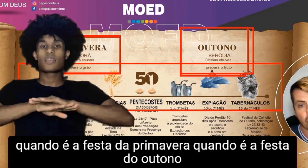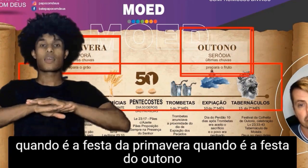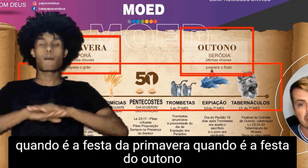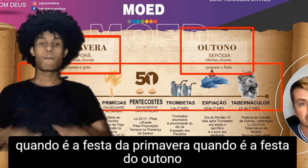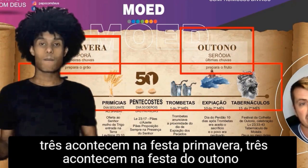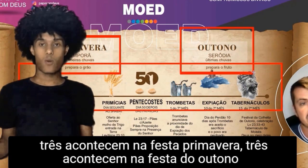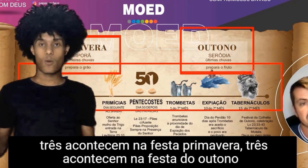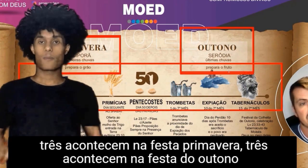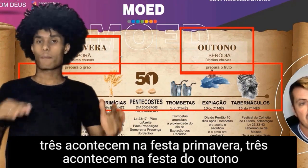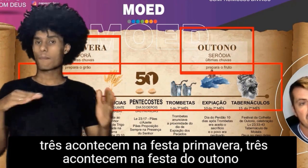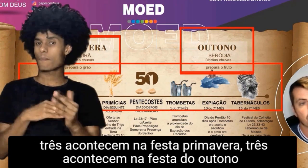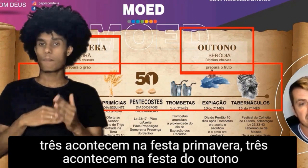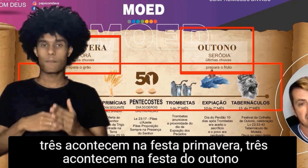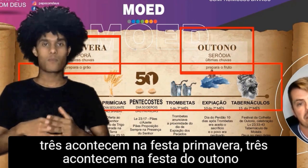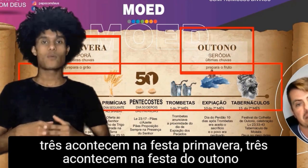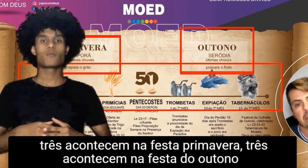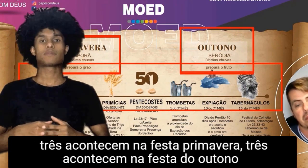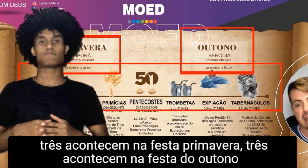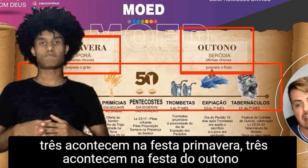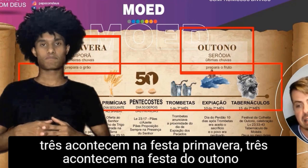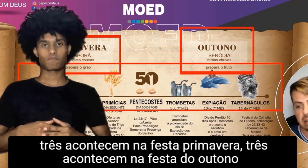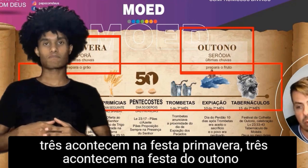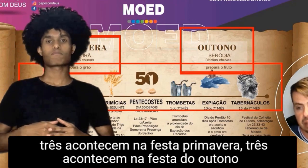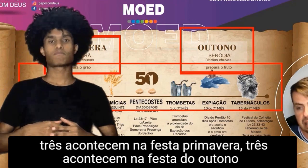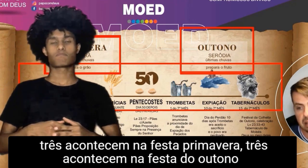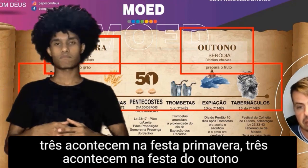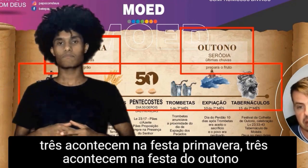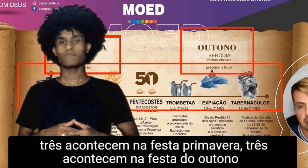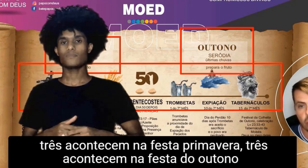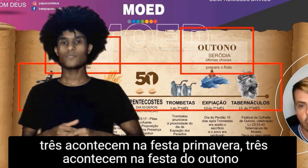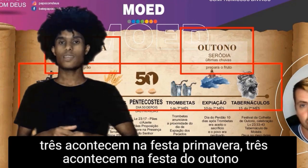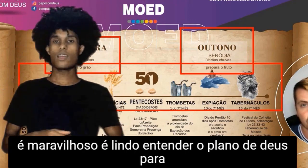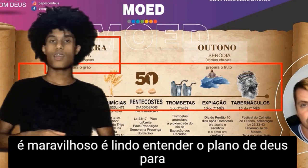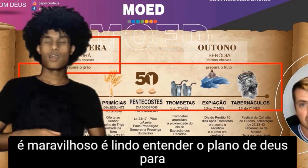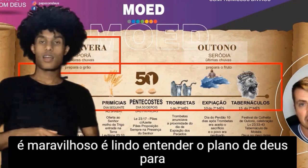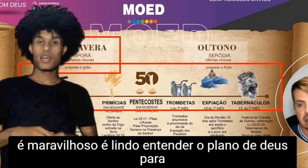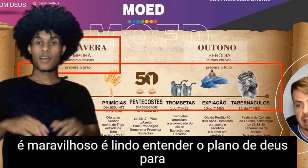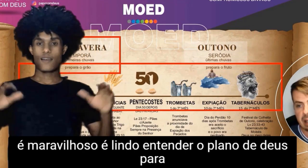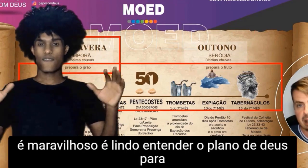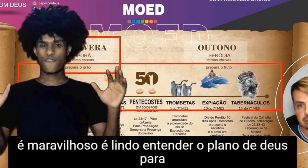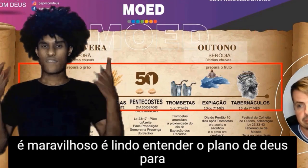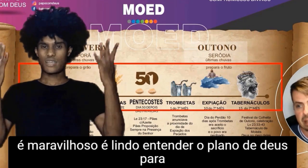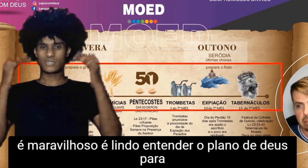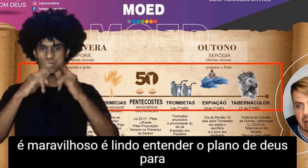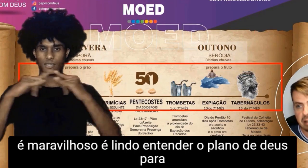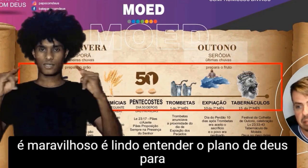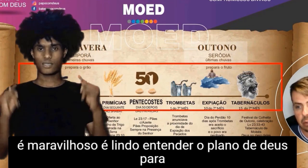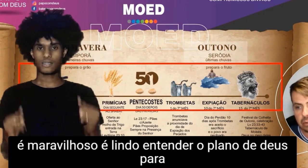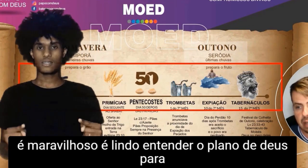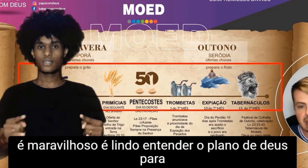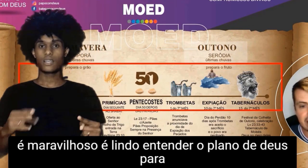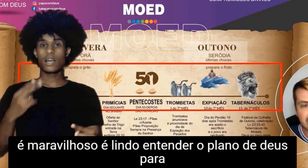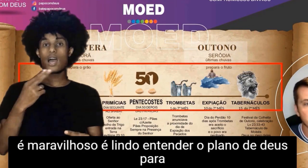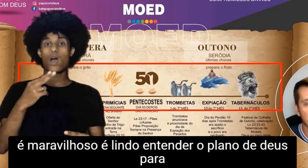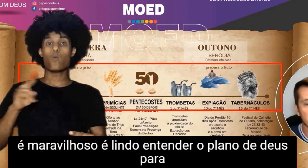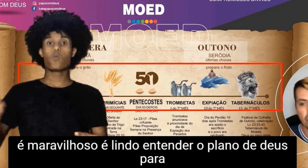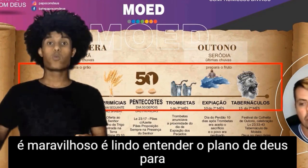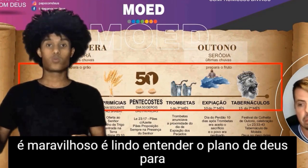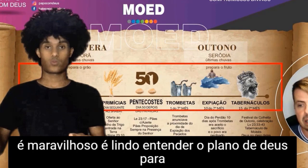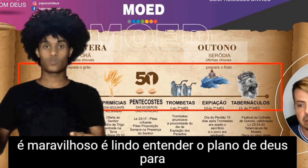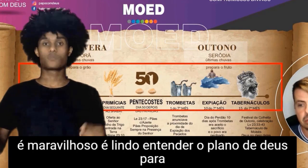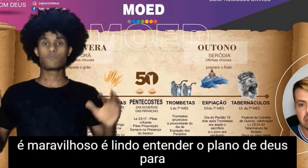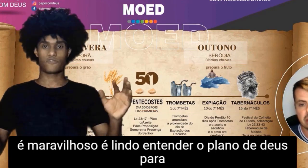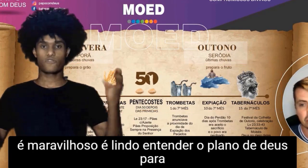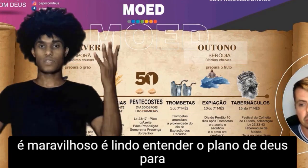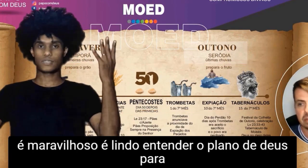do outono, né? 3 acontece na festa da primavera, 3 acontece na festa do outono. É maravilhoso, é lindo entender